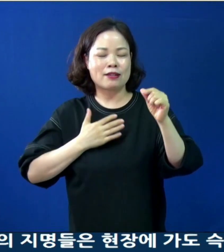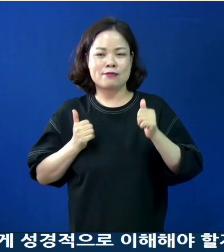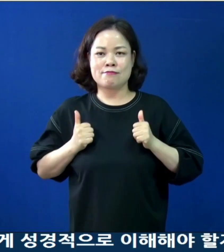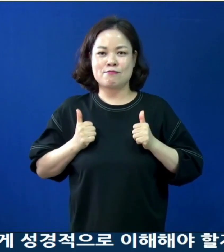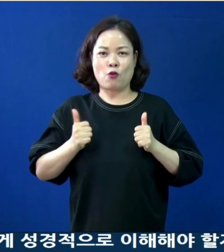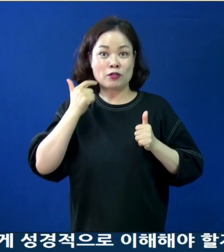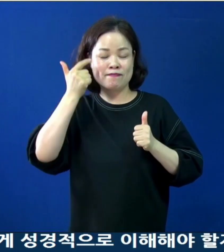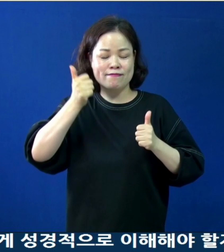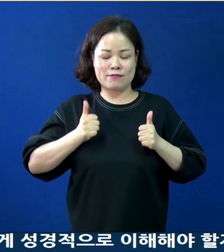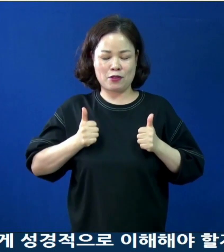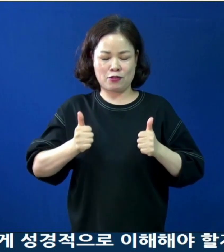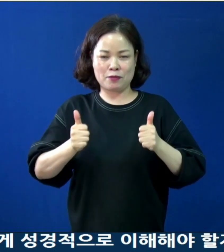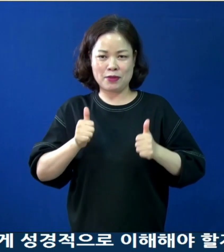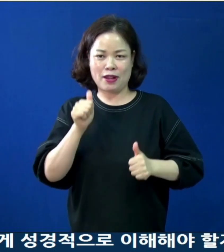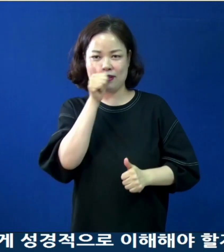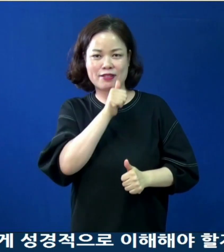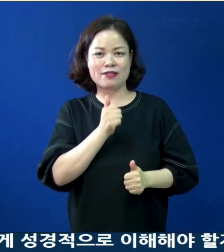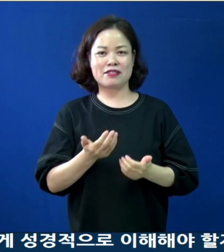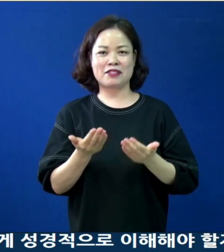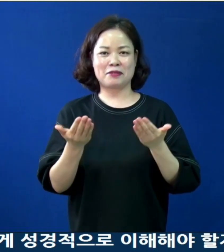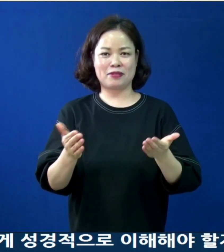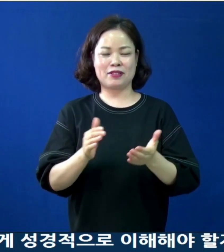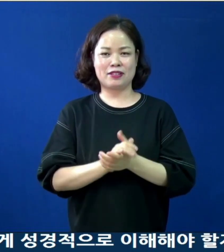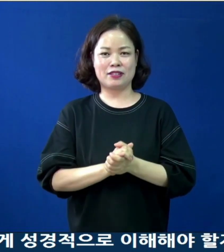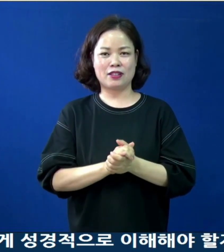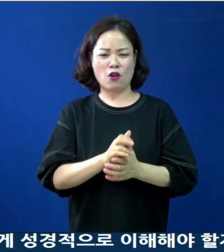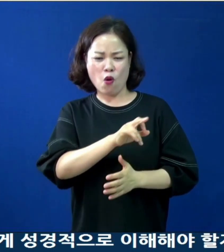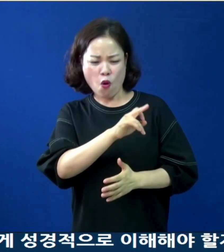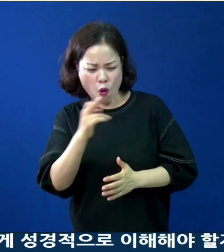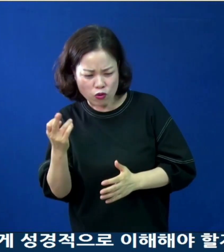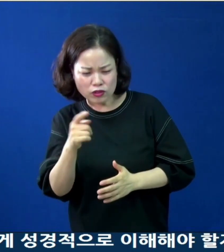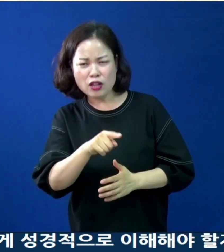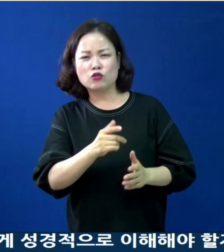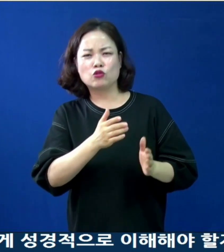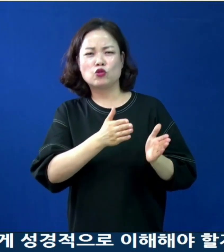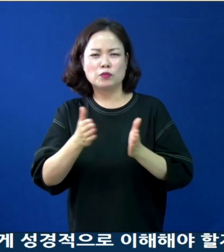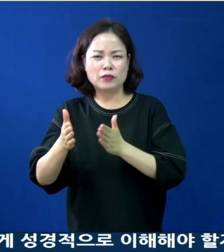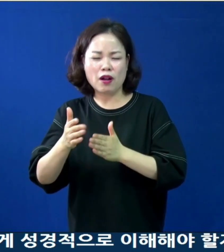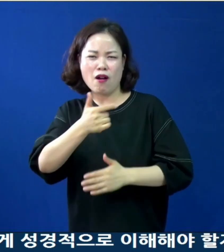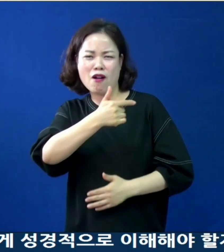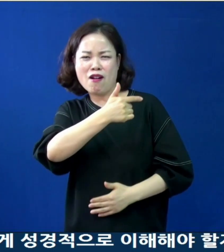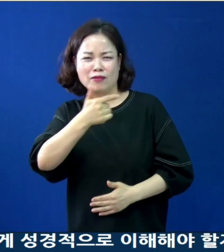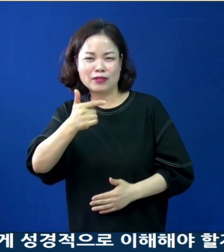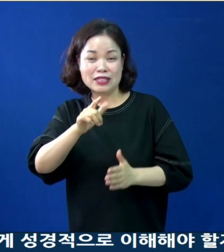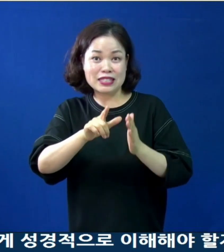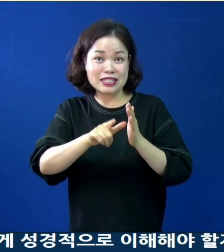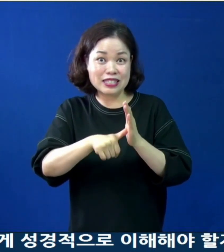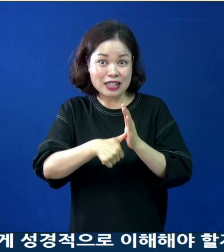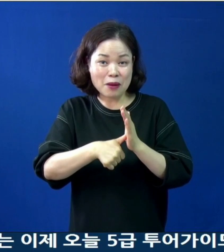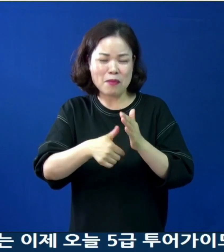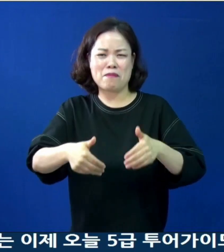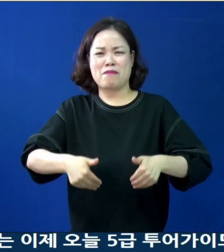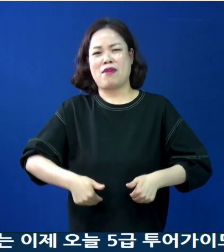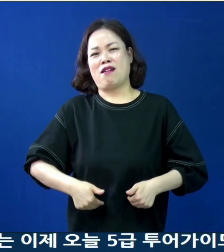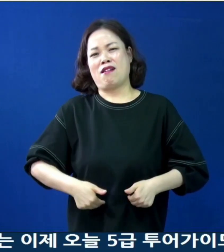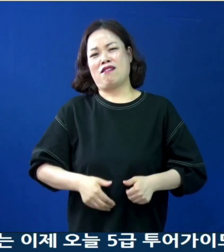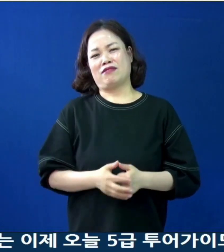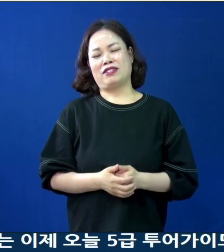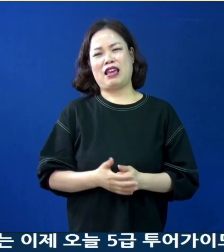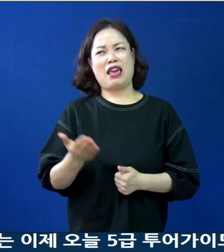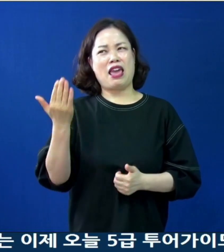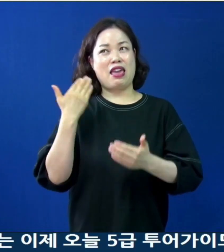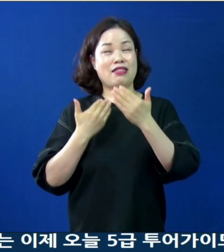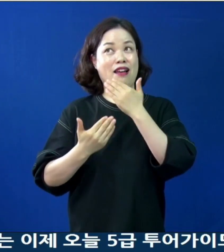성심껏 안내해 보겠습니다. 오늘 저 오후 내내 이거 준비하느라고 엄청 시간을 많이 들였습니다.